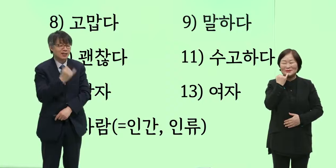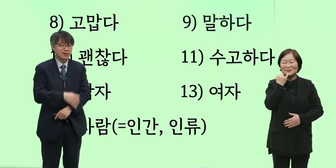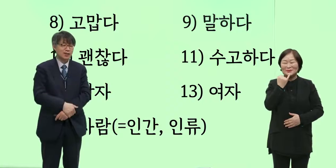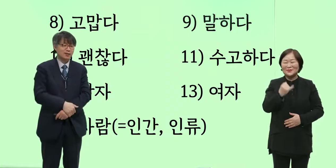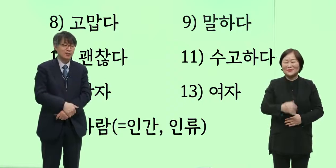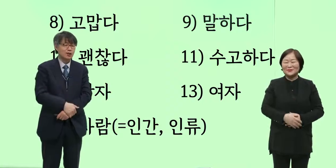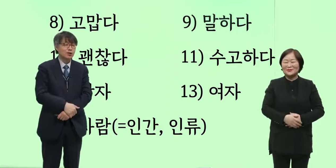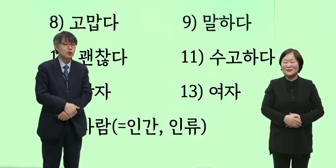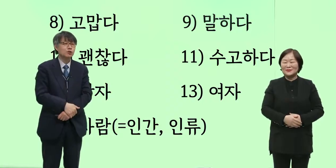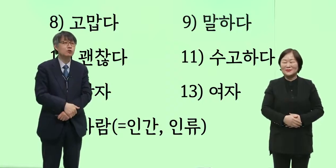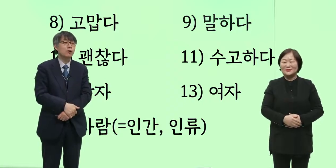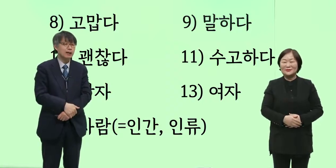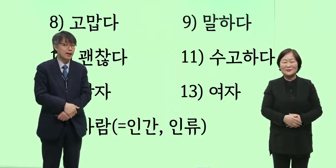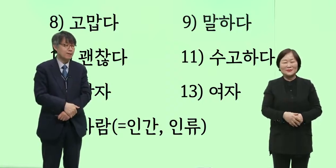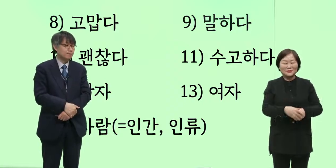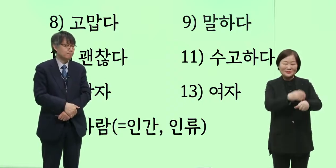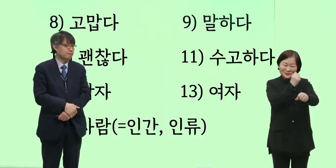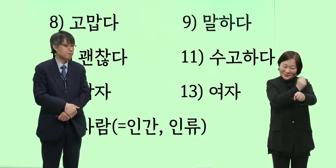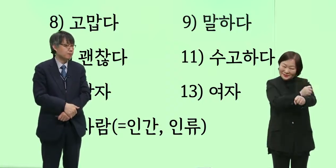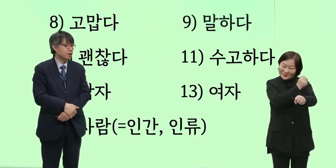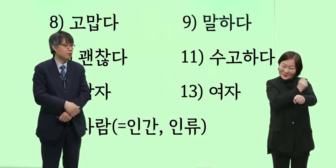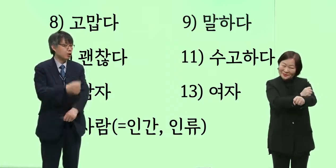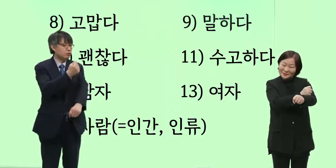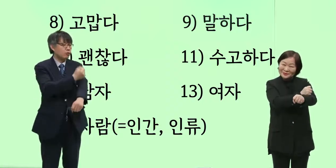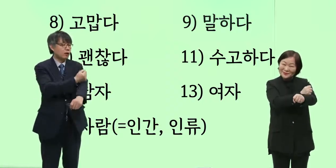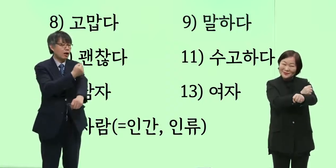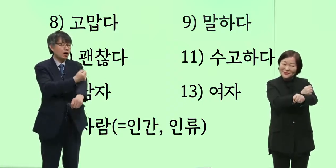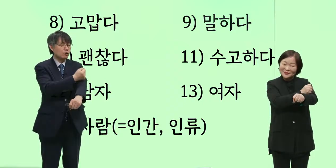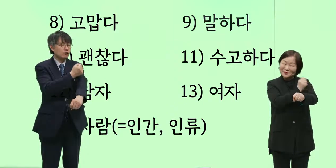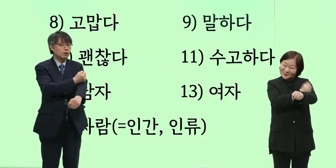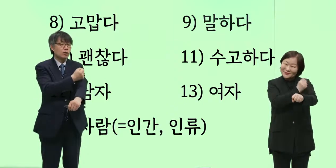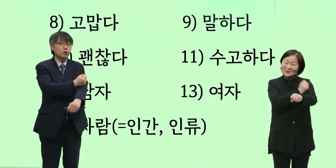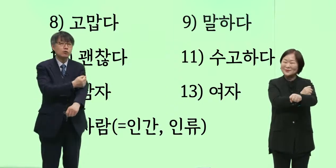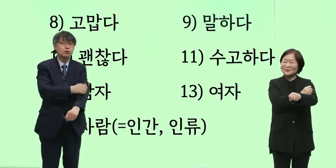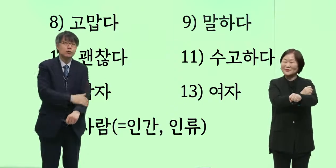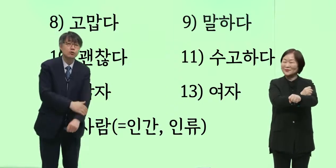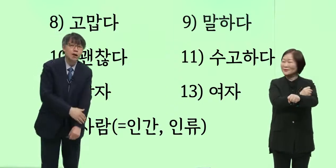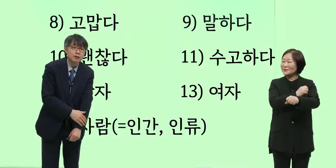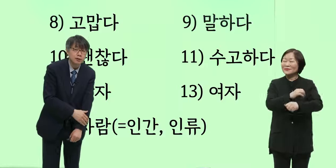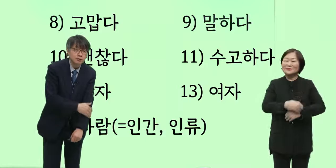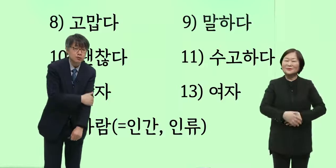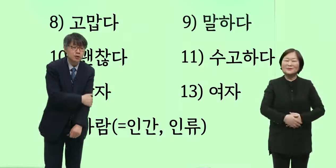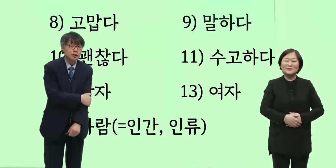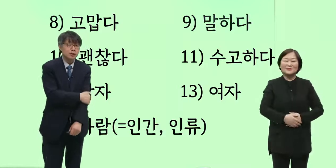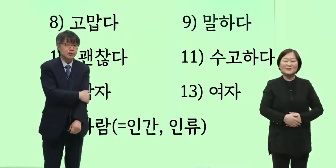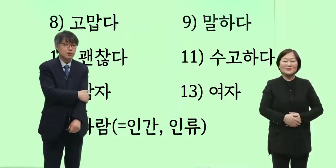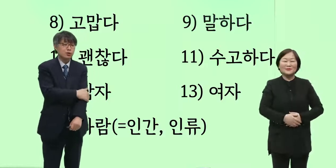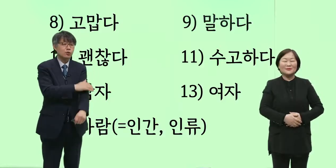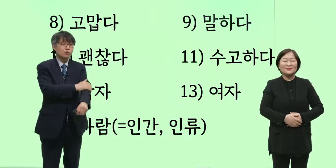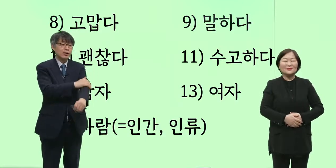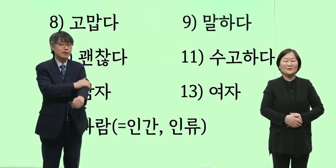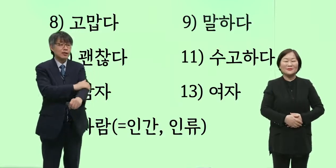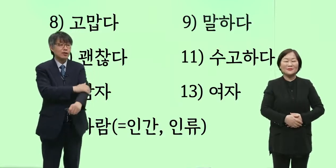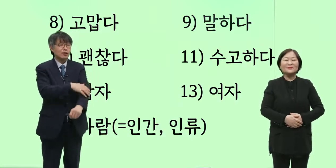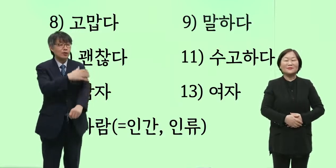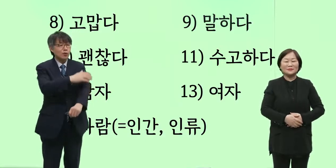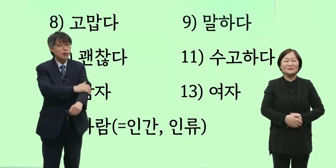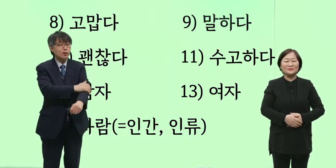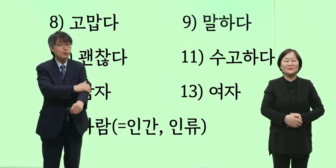이렇게 수고하다. 자, 수고하다. 아이고, 우리 수원은 손을 많이 쓰잖아요. 이거 오래 쓰다 보면